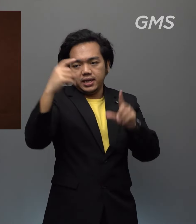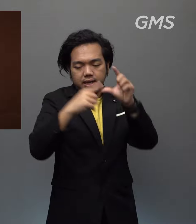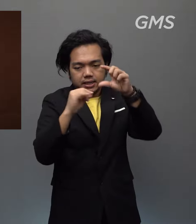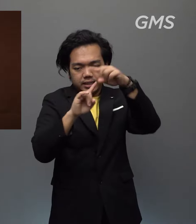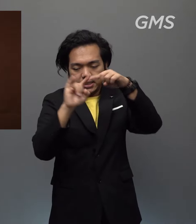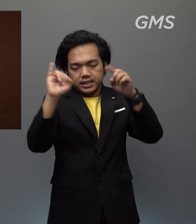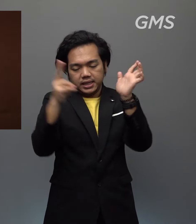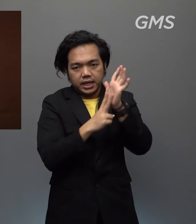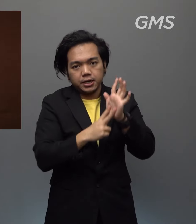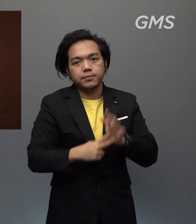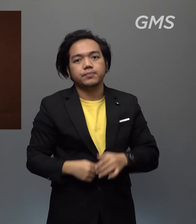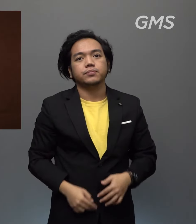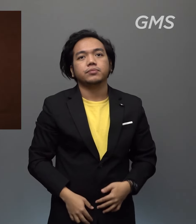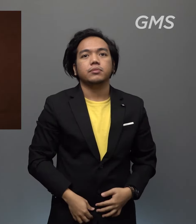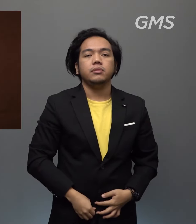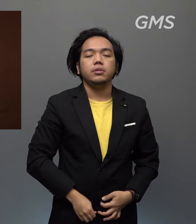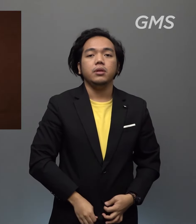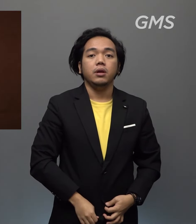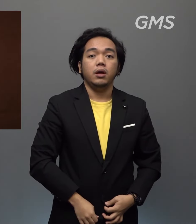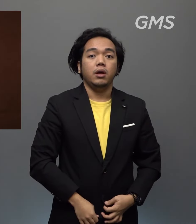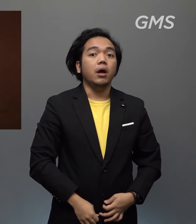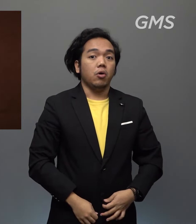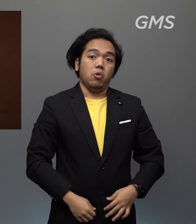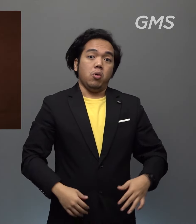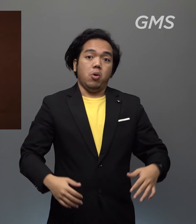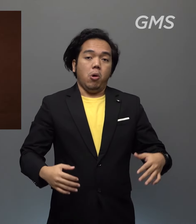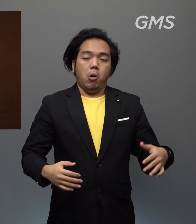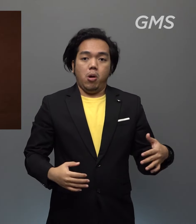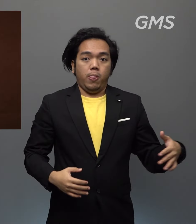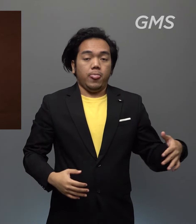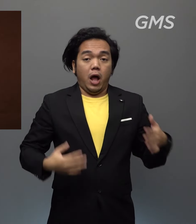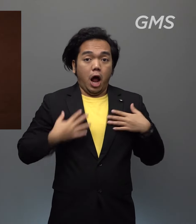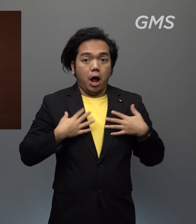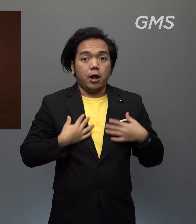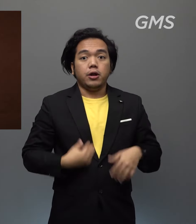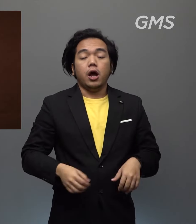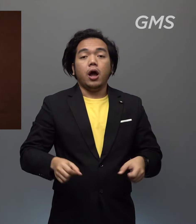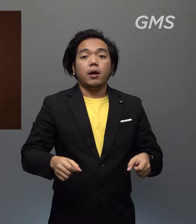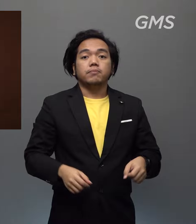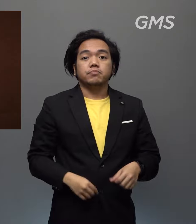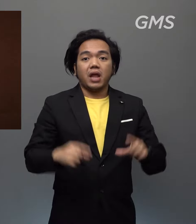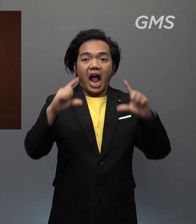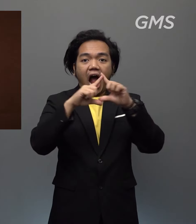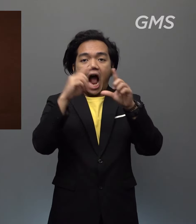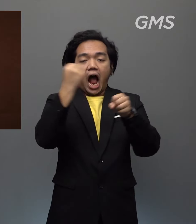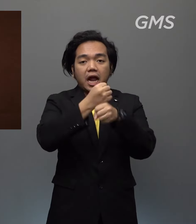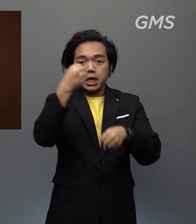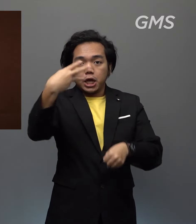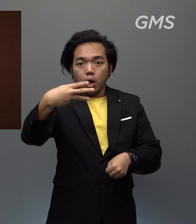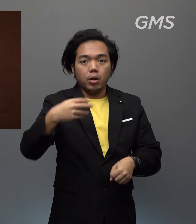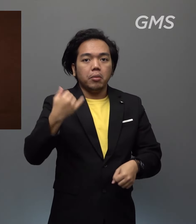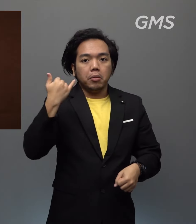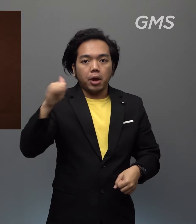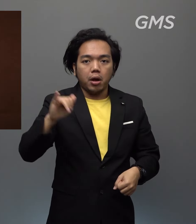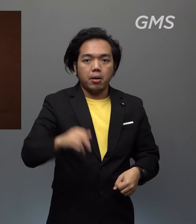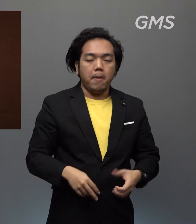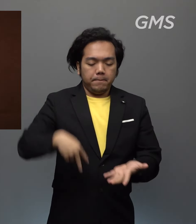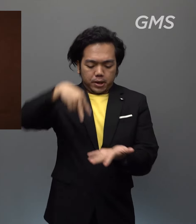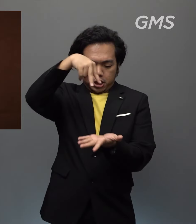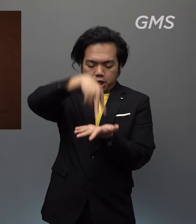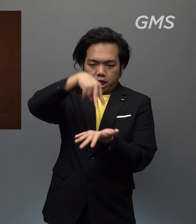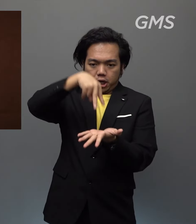anak Age orang Harari, tentara telah melarikan diri karena ketakutan. Tetapi dia berdiri mempertahankan